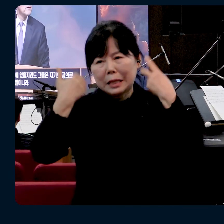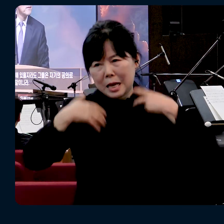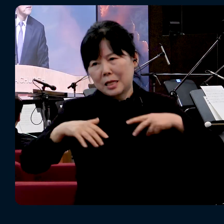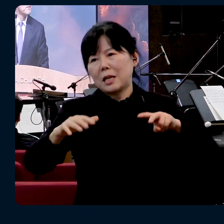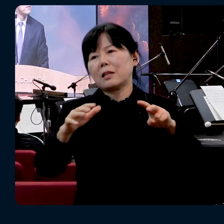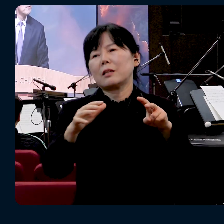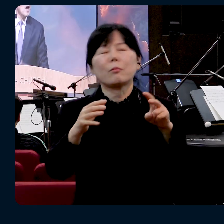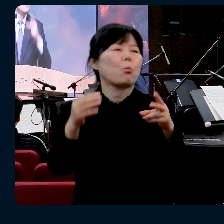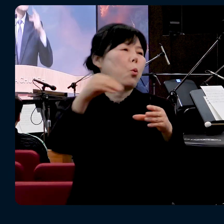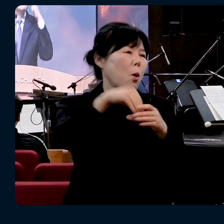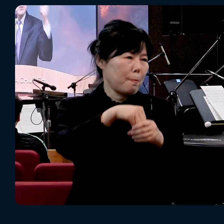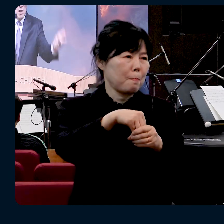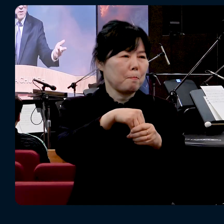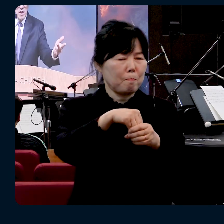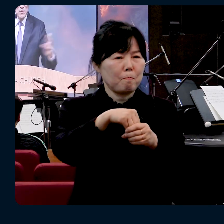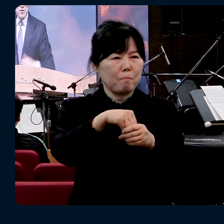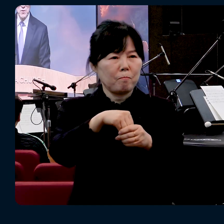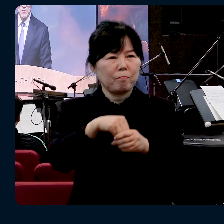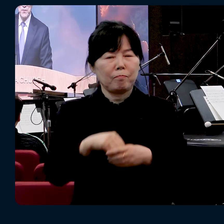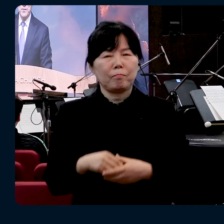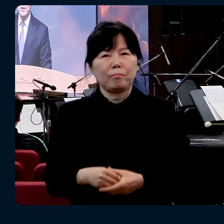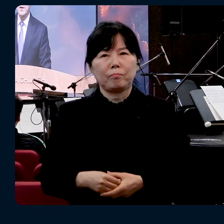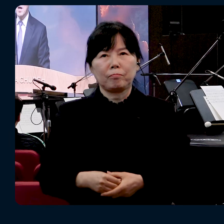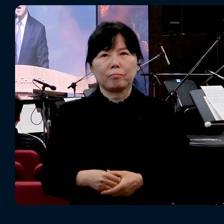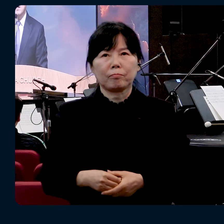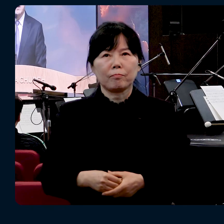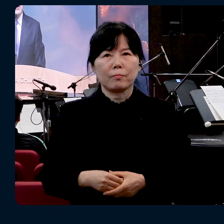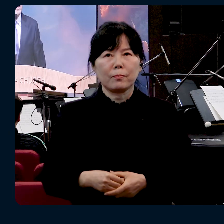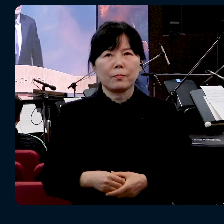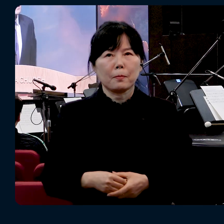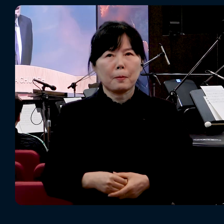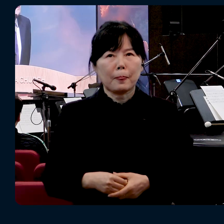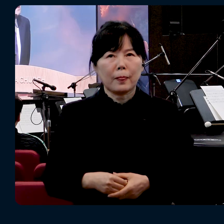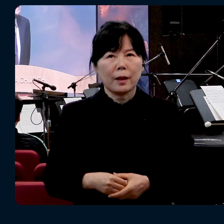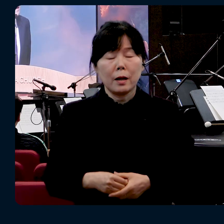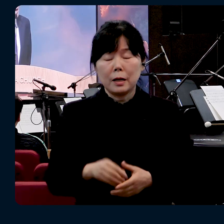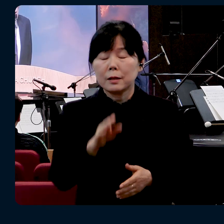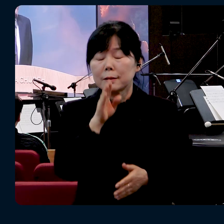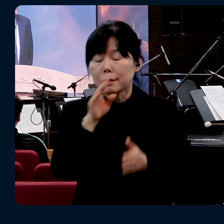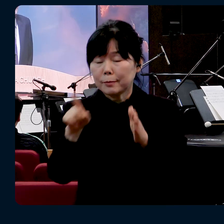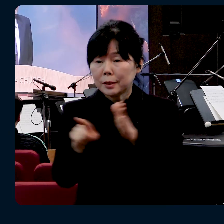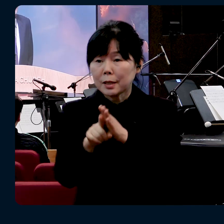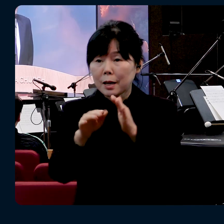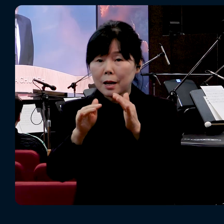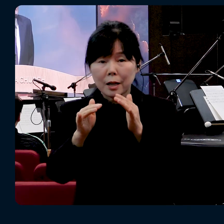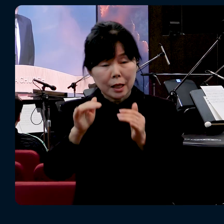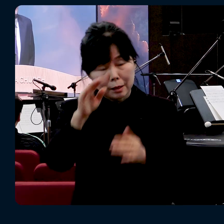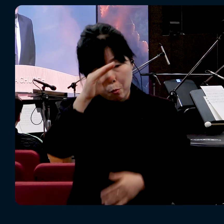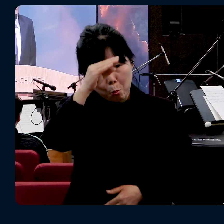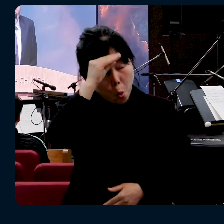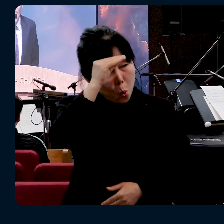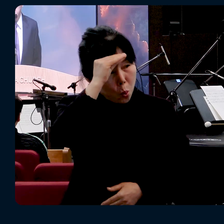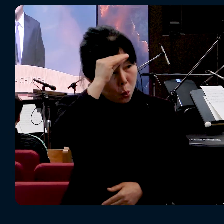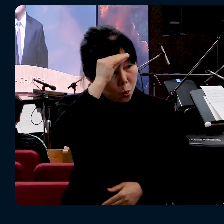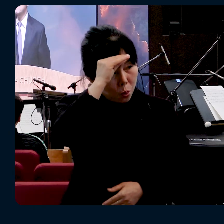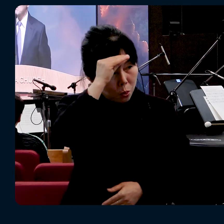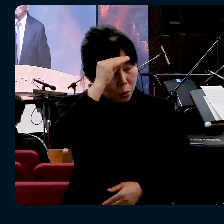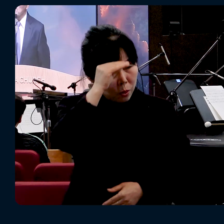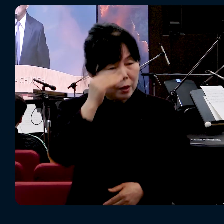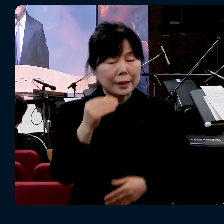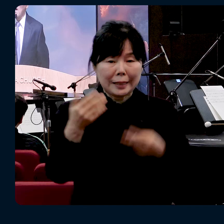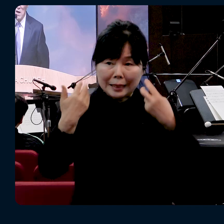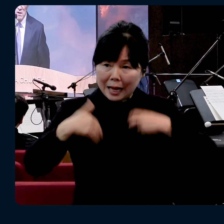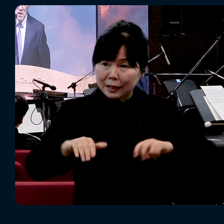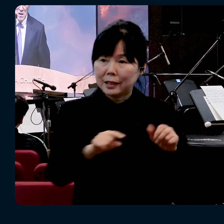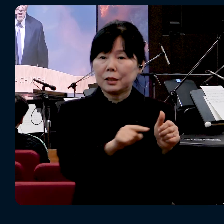거예요. 다니엘이 그런 사람이다 하는 것이죠. 자, 이렇게 참 신앙의 본보기로 인용되는 다니엘. 자,